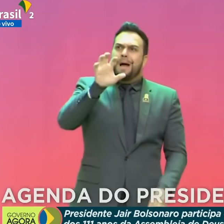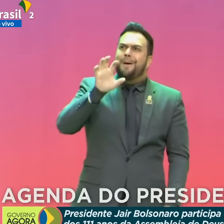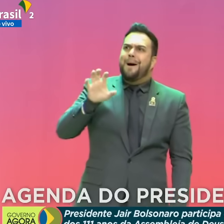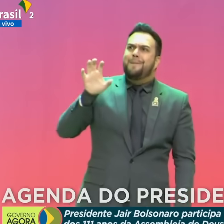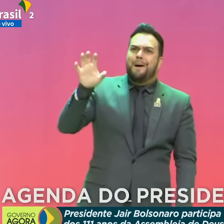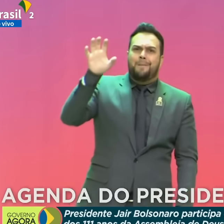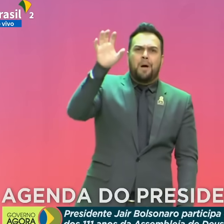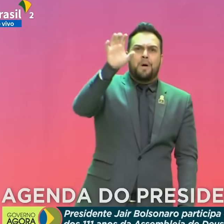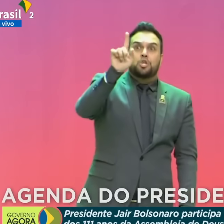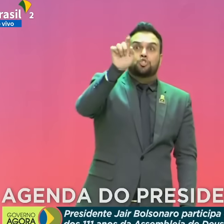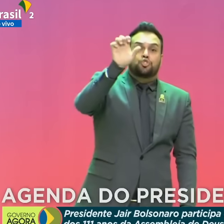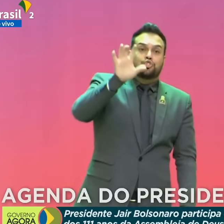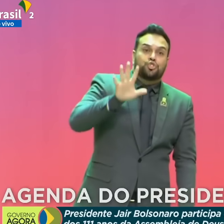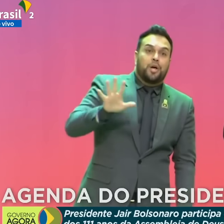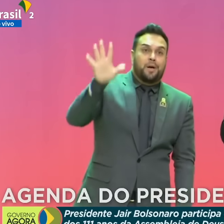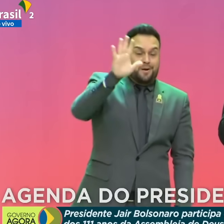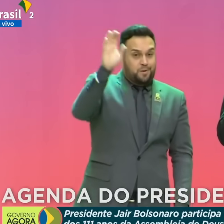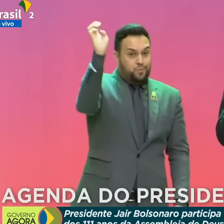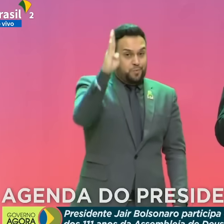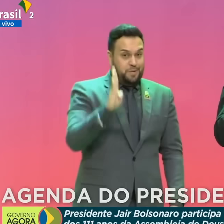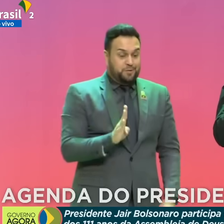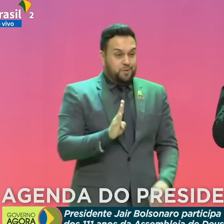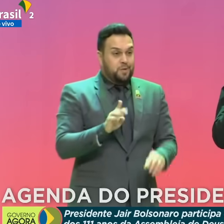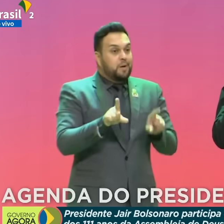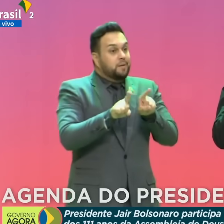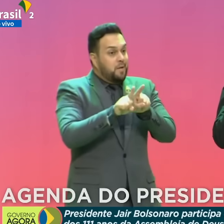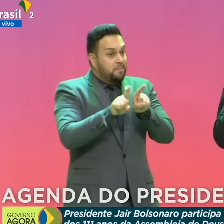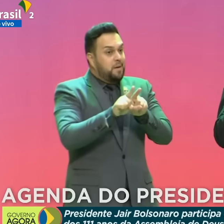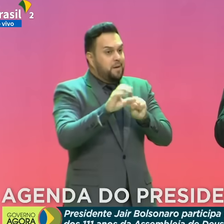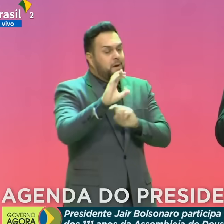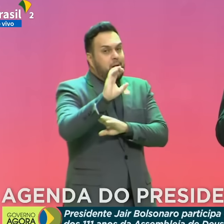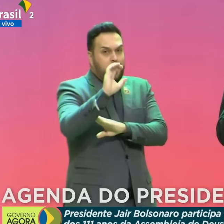Brasil. E também, obviamente,